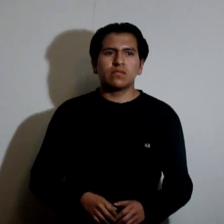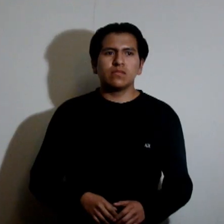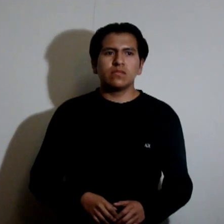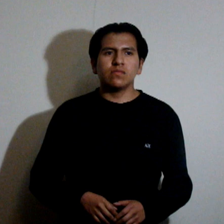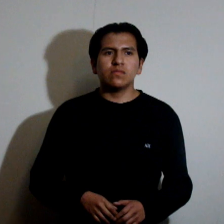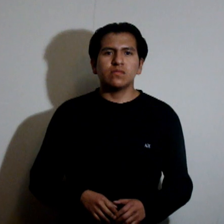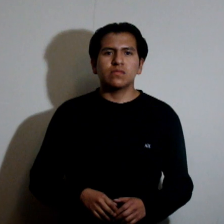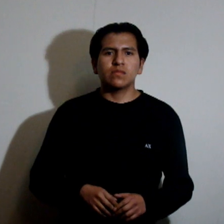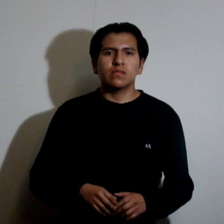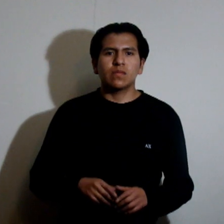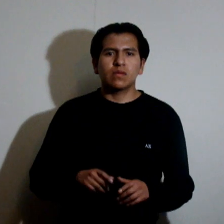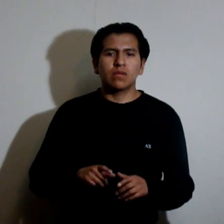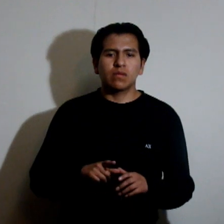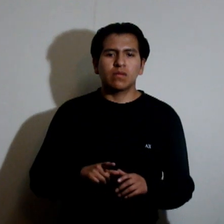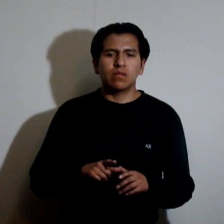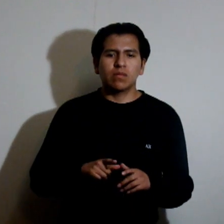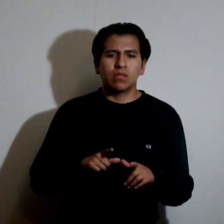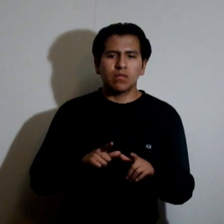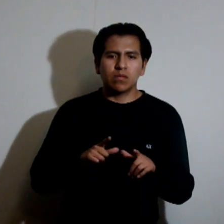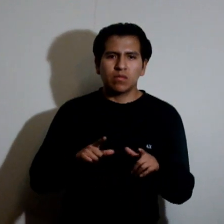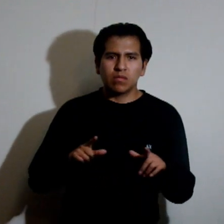La leyenda de la coca.